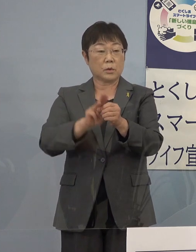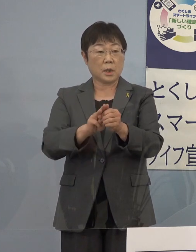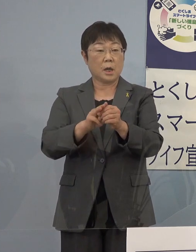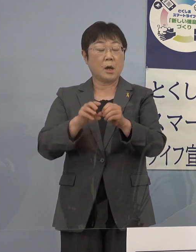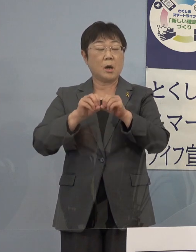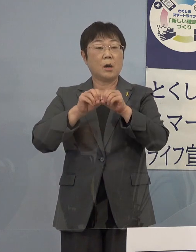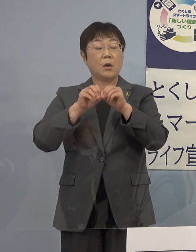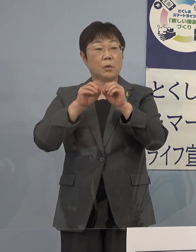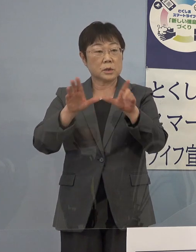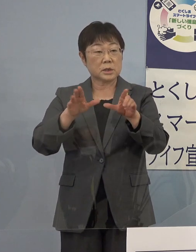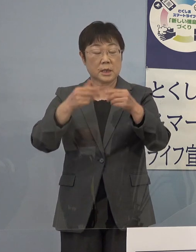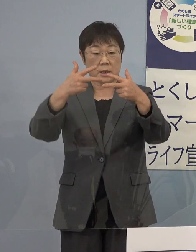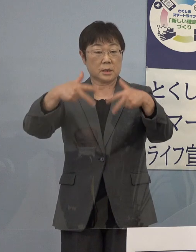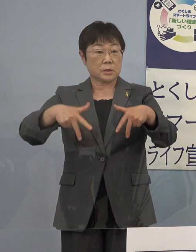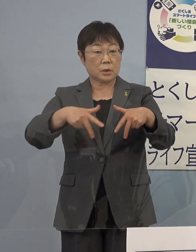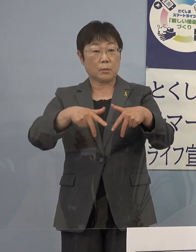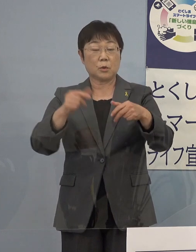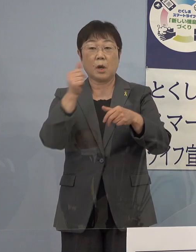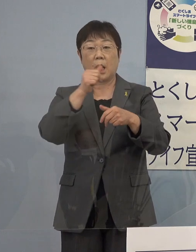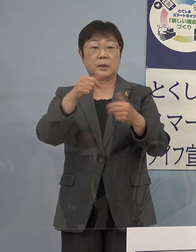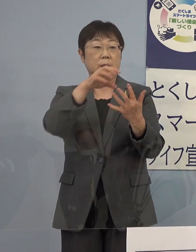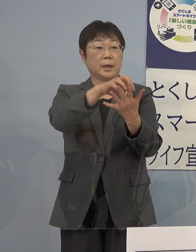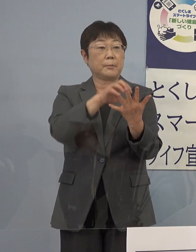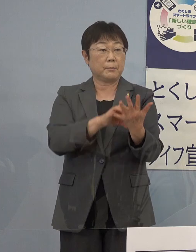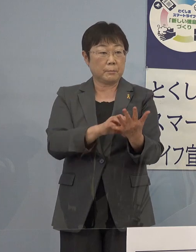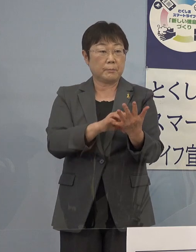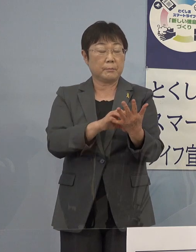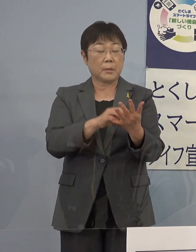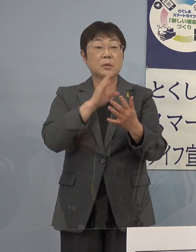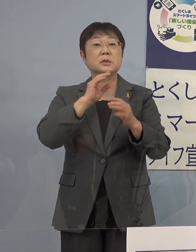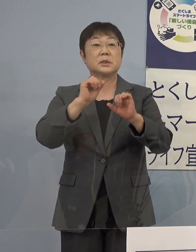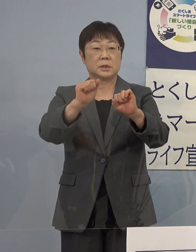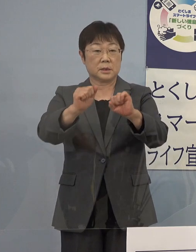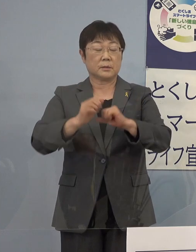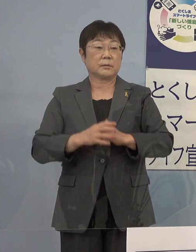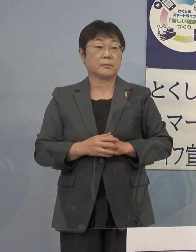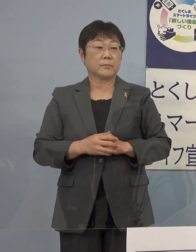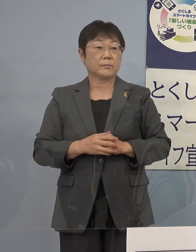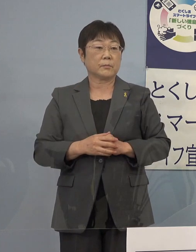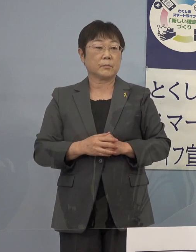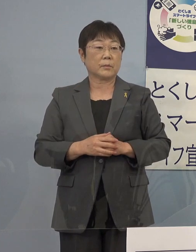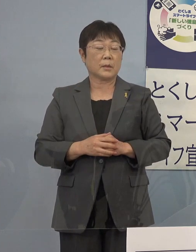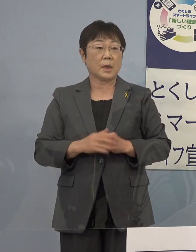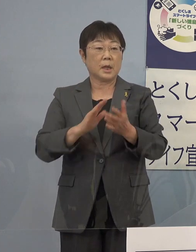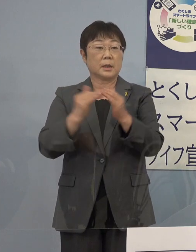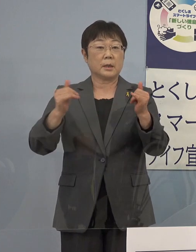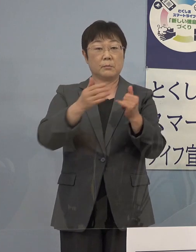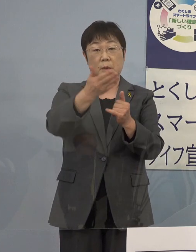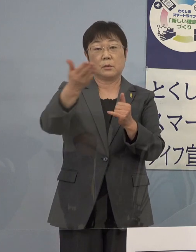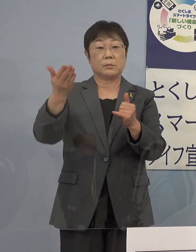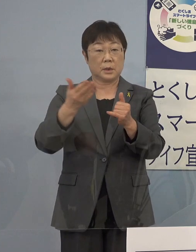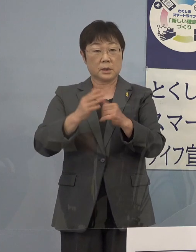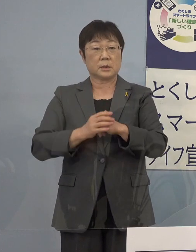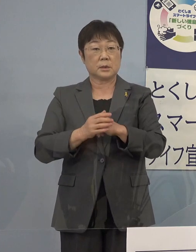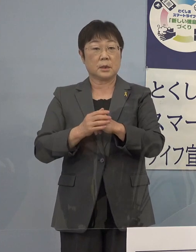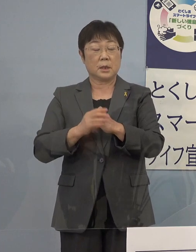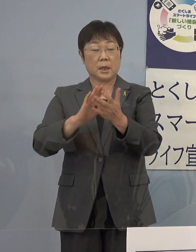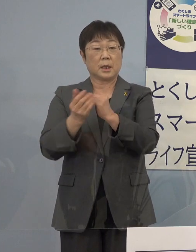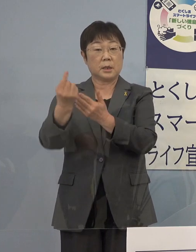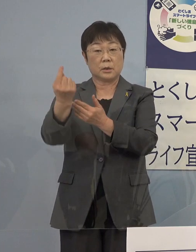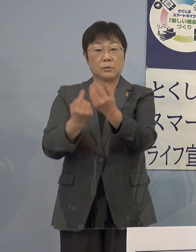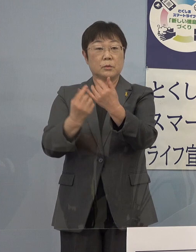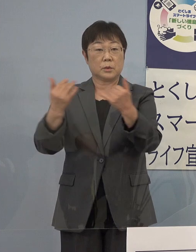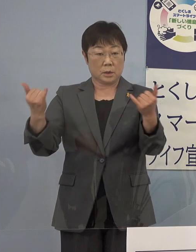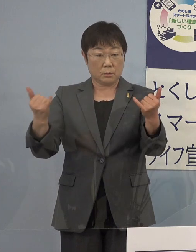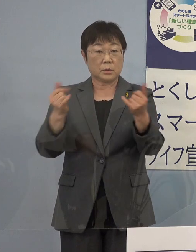ム、こうしたものについての案内を実施をいたします。ということで、県民の皆さん、あるいは来県者の皆